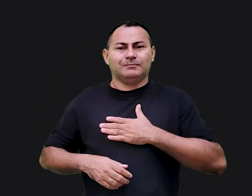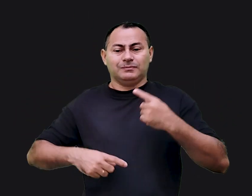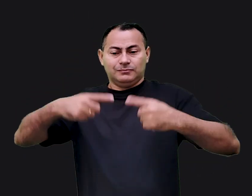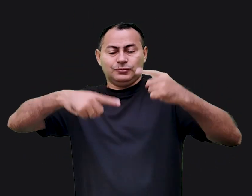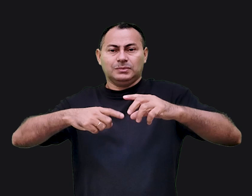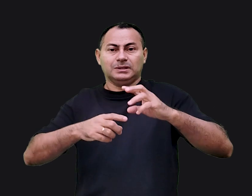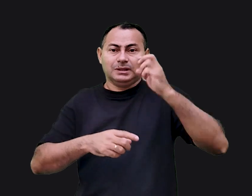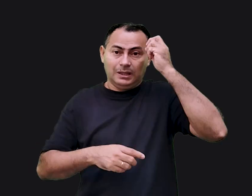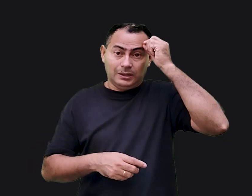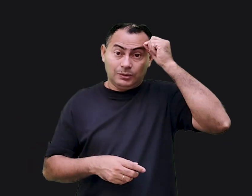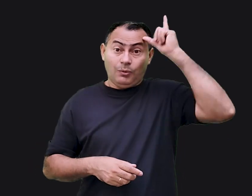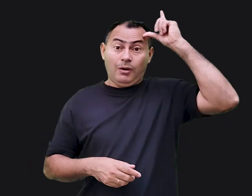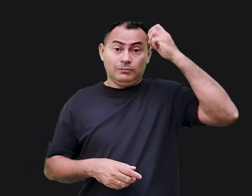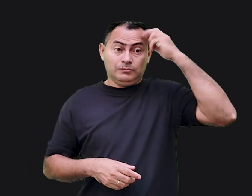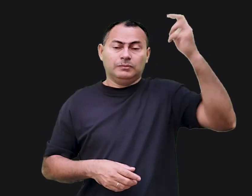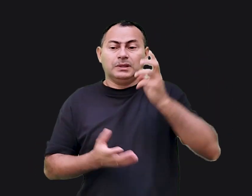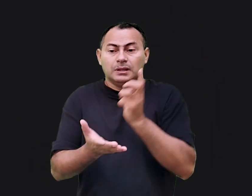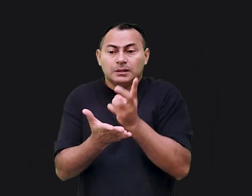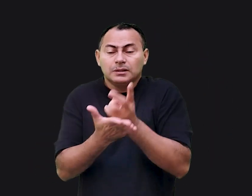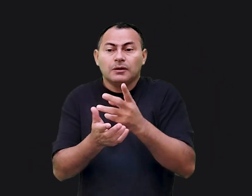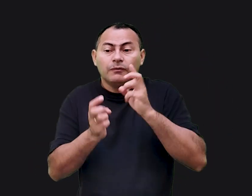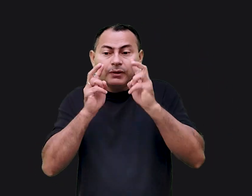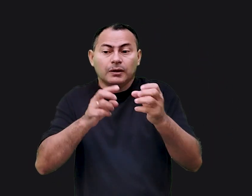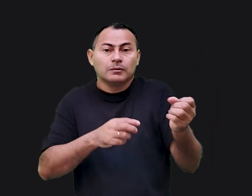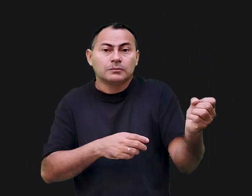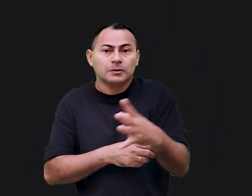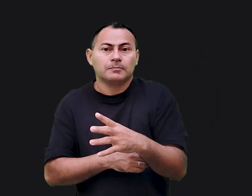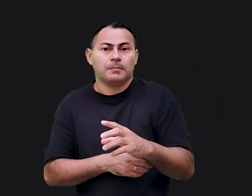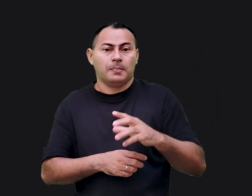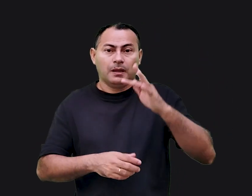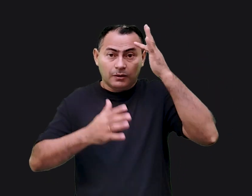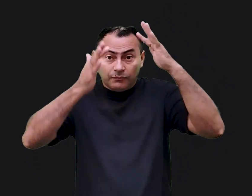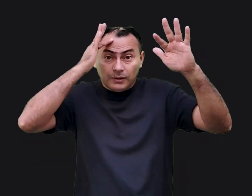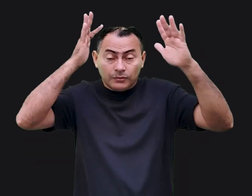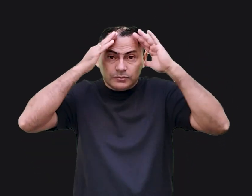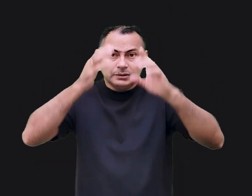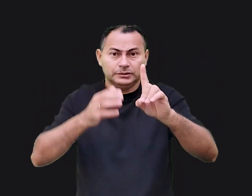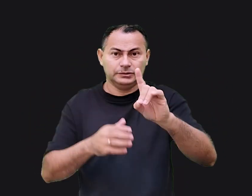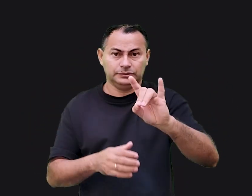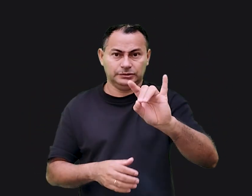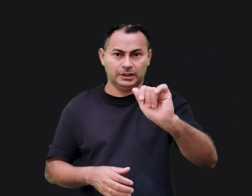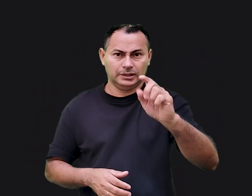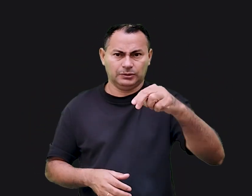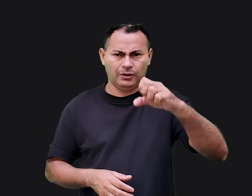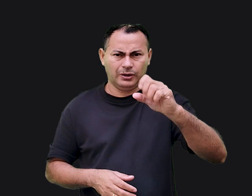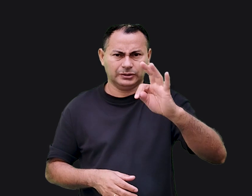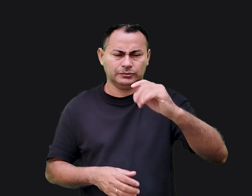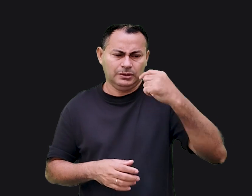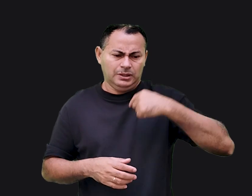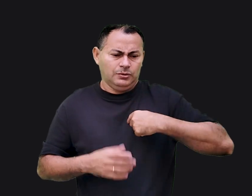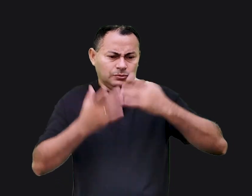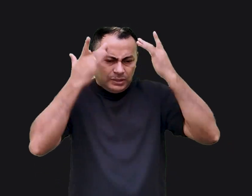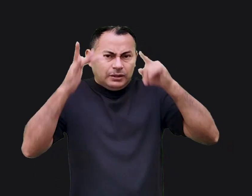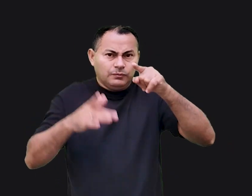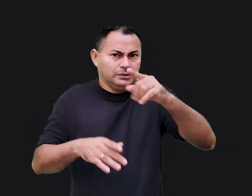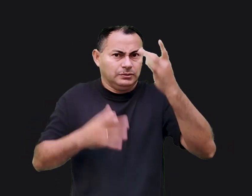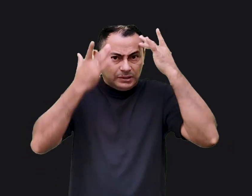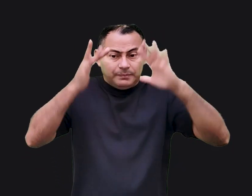intelectuais eles queriam sempre ouvir algo novo os filósofos agnósticos diziam Eu não sei você não sabe ninguém